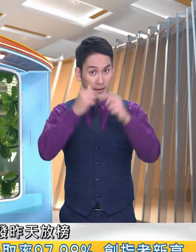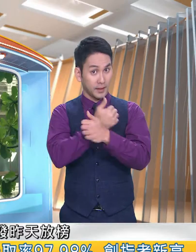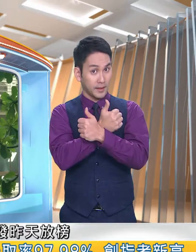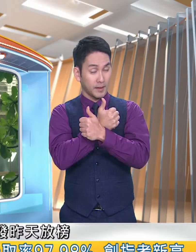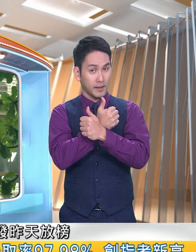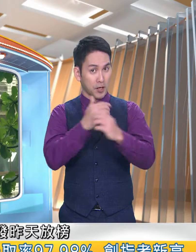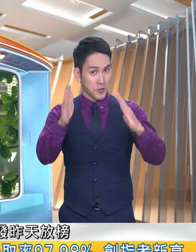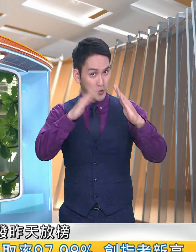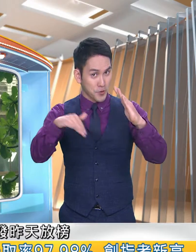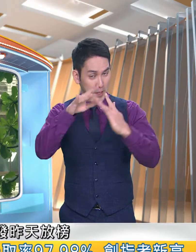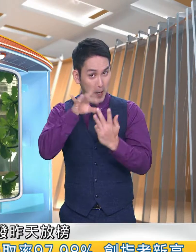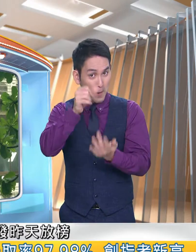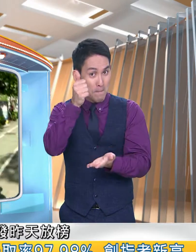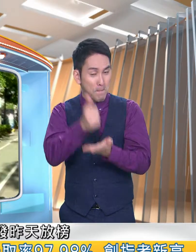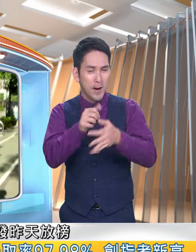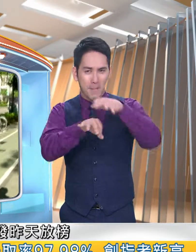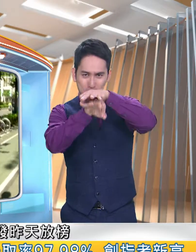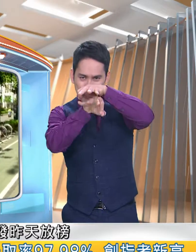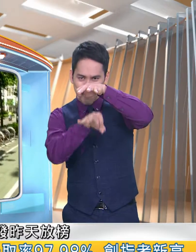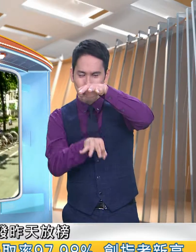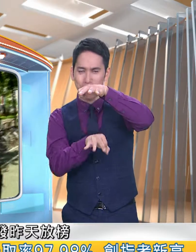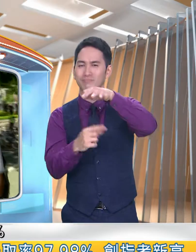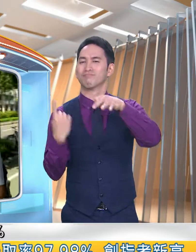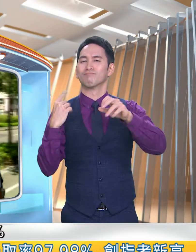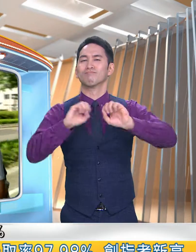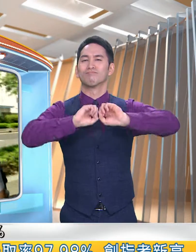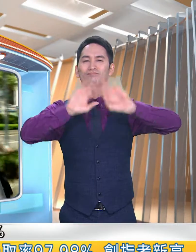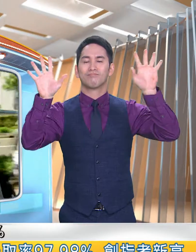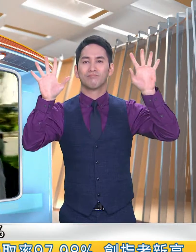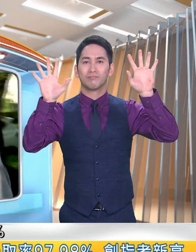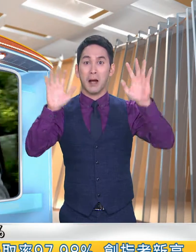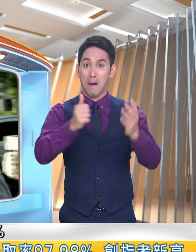大学考试入学分发昨天放榜，录取率有